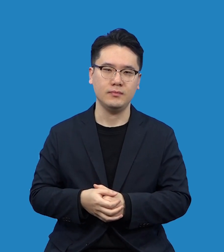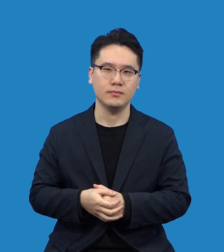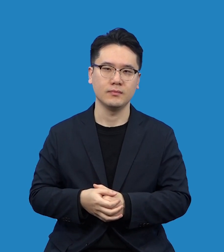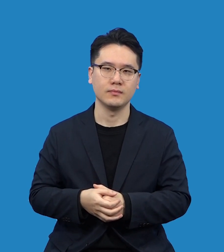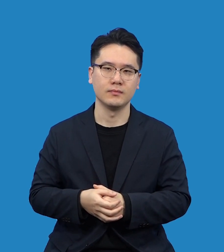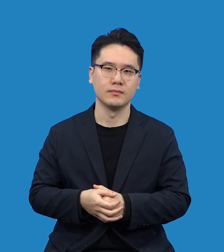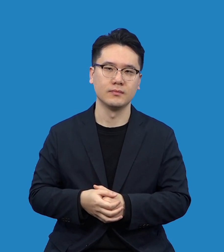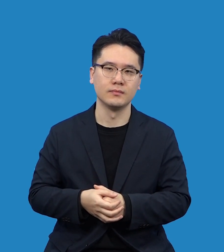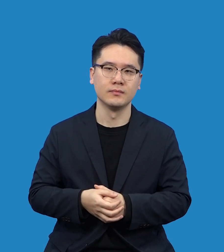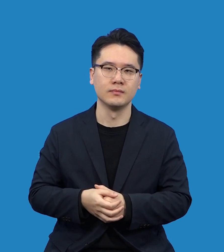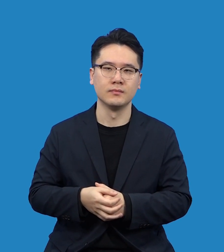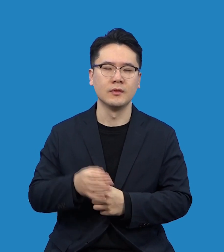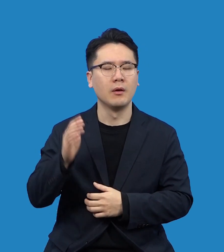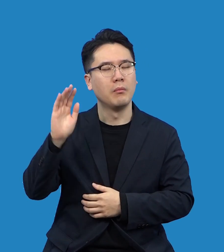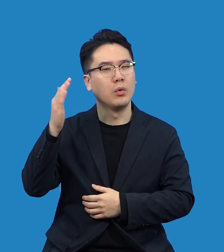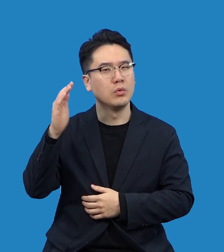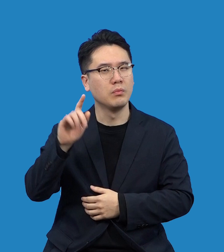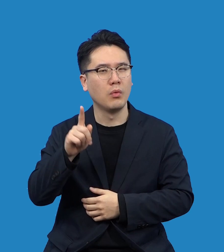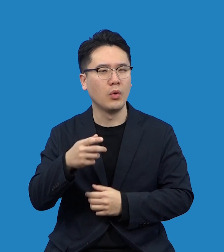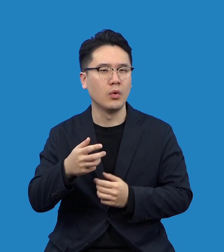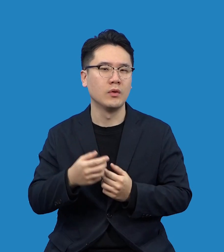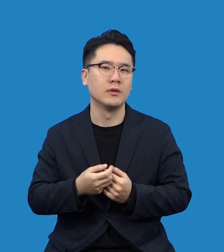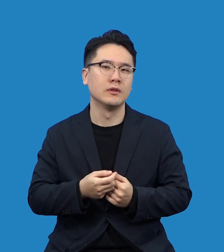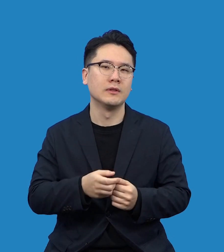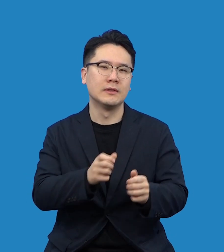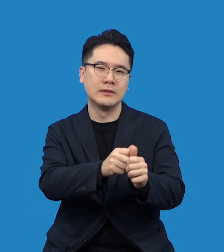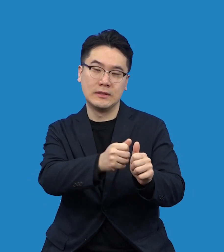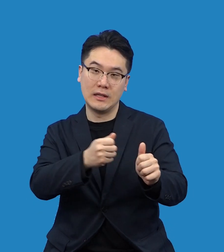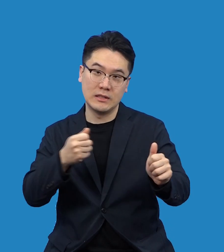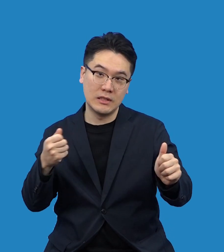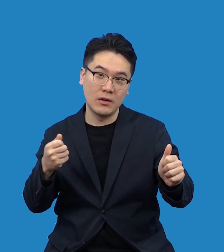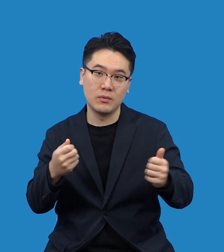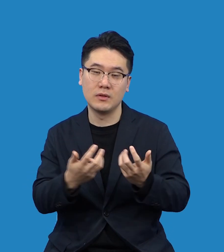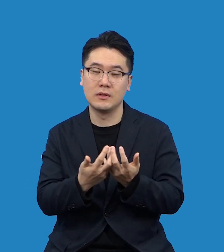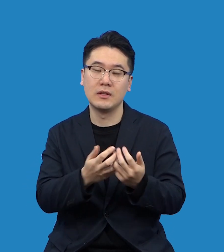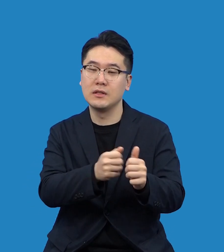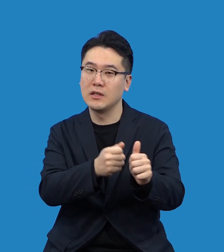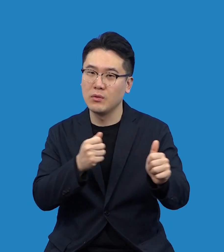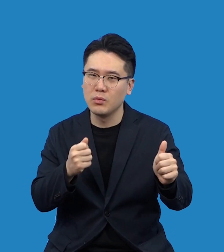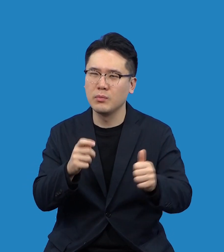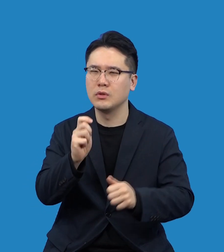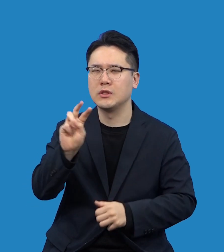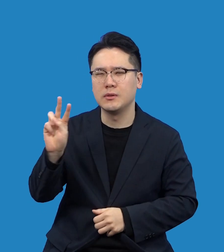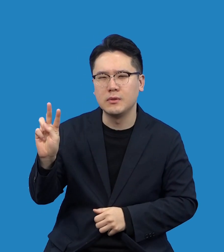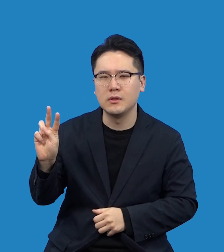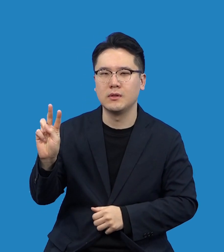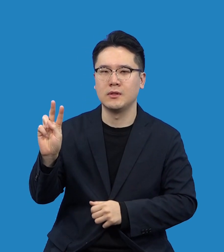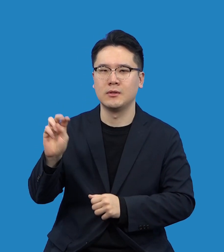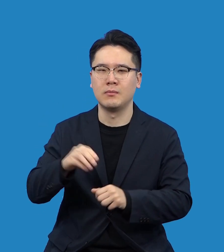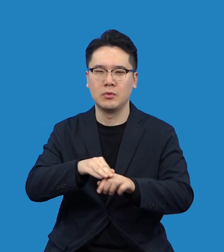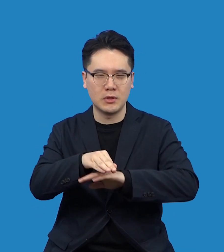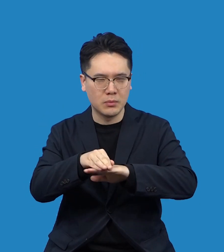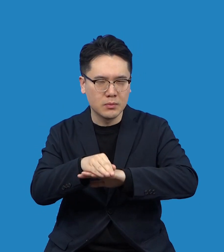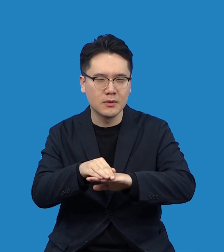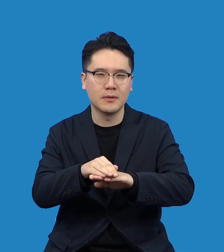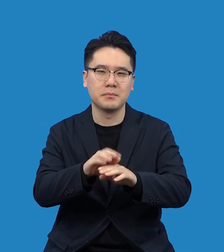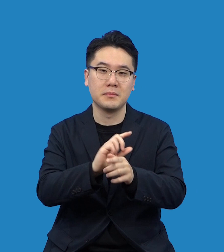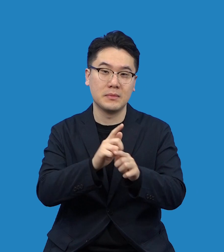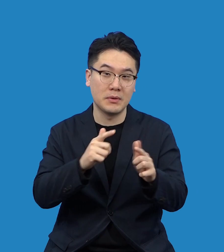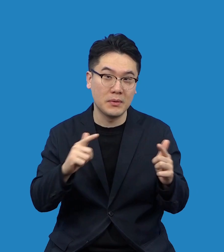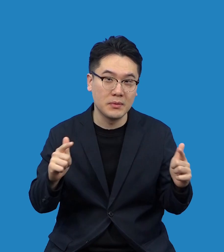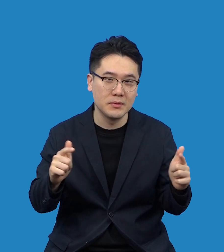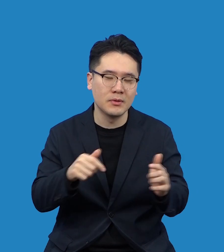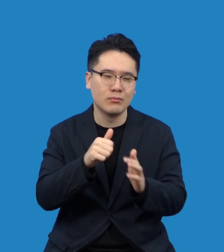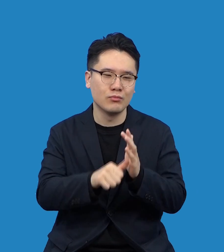요즘 같으면 냉장고, TV, 휴대전화 또는 자동차 여러 물건을